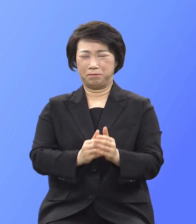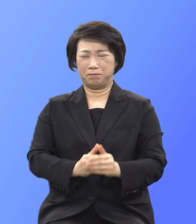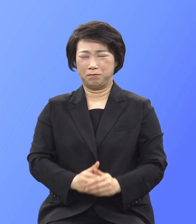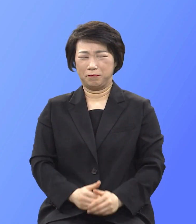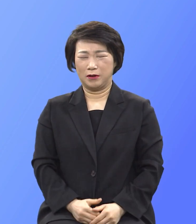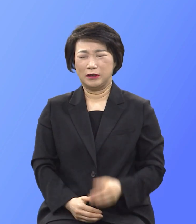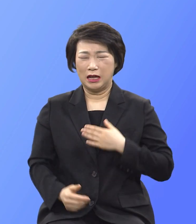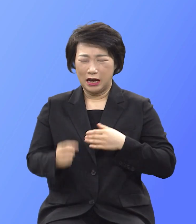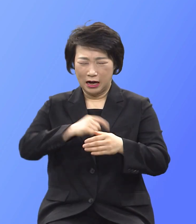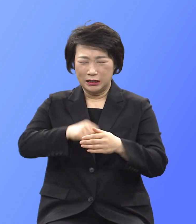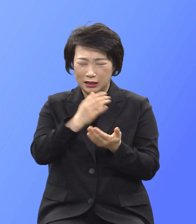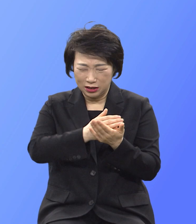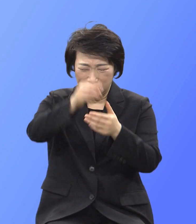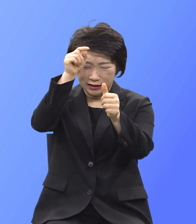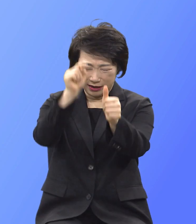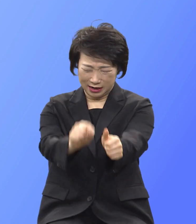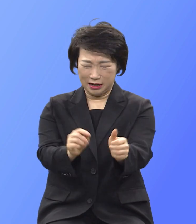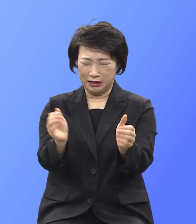떠나갈지어다. 내 속에서